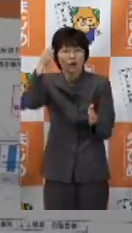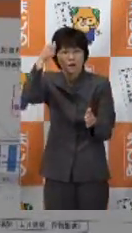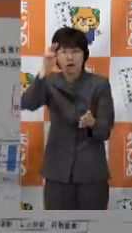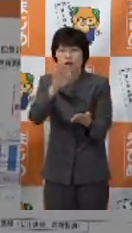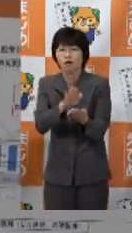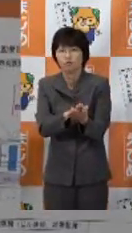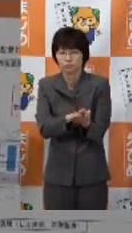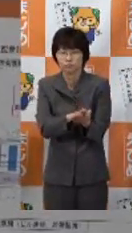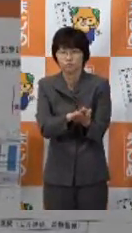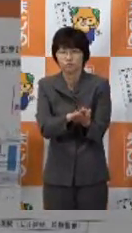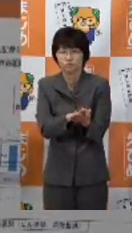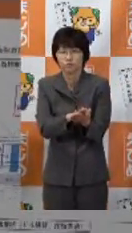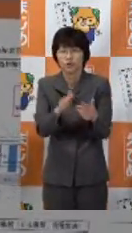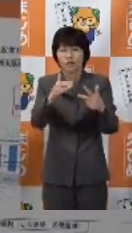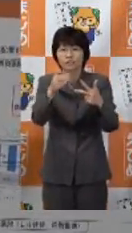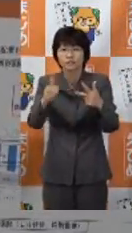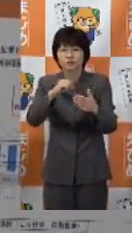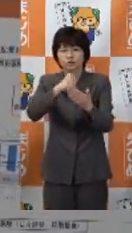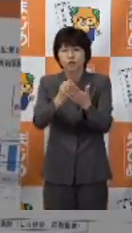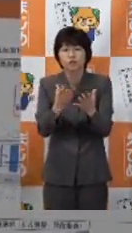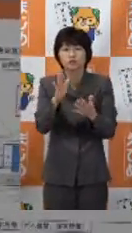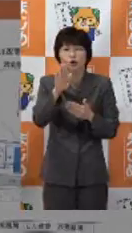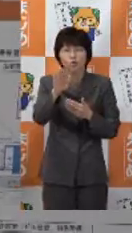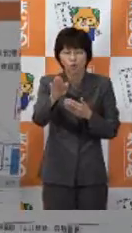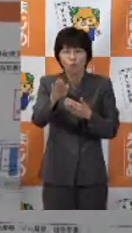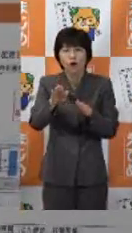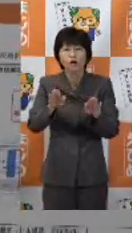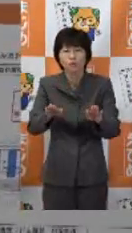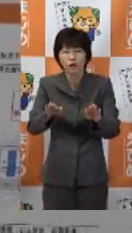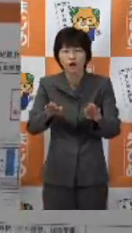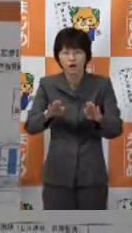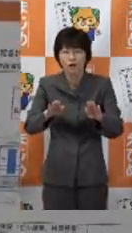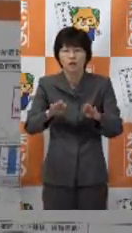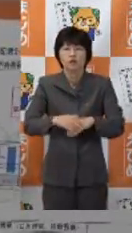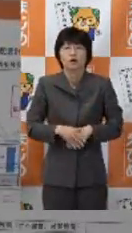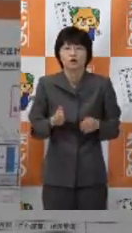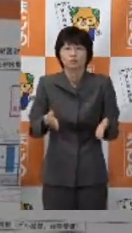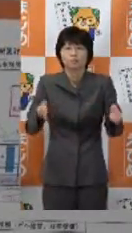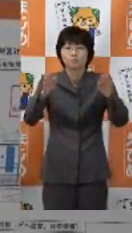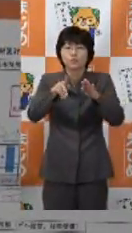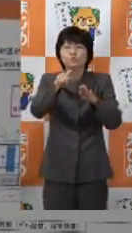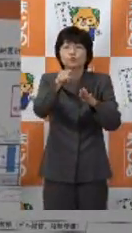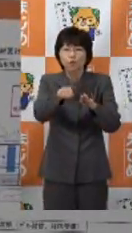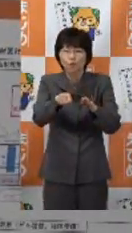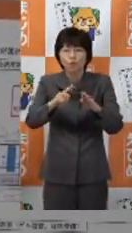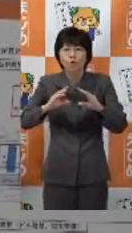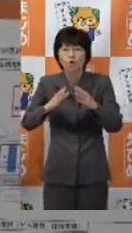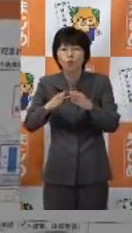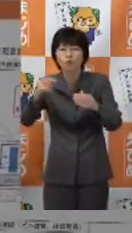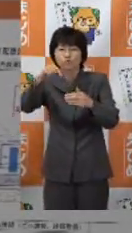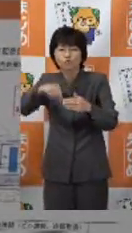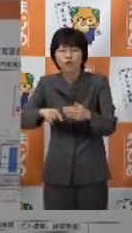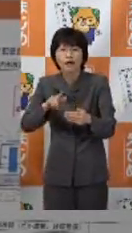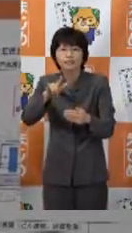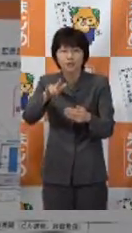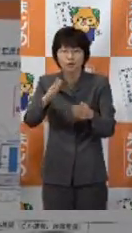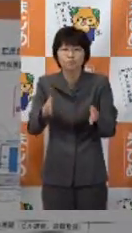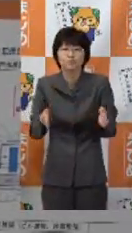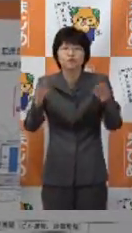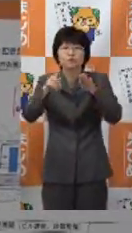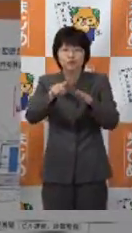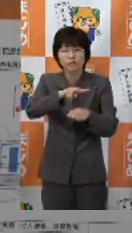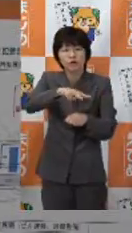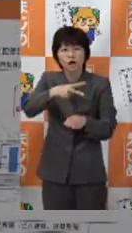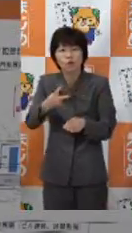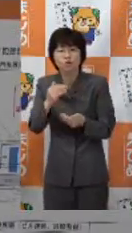ここに新たな国際線旅客ビュー号整備するターンであり施設完成後は並行の国際線旅客ビル